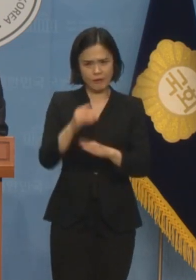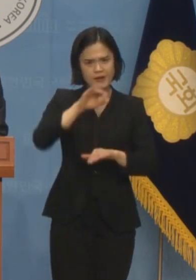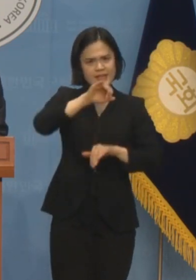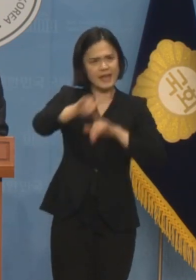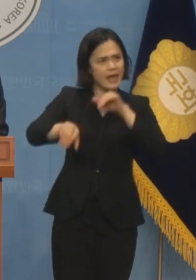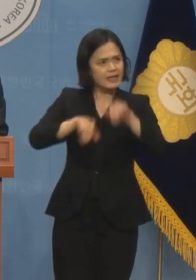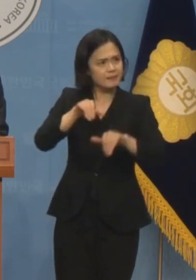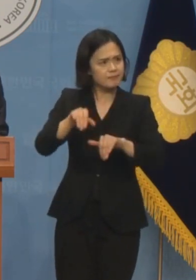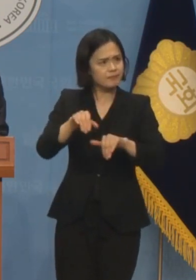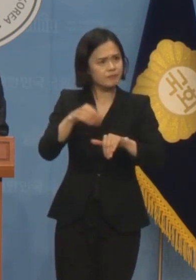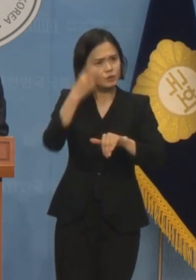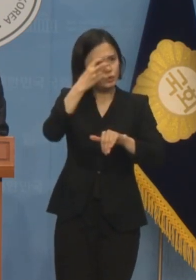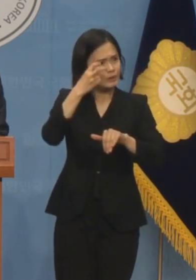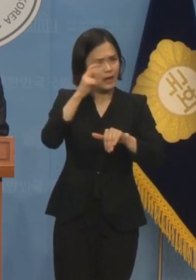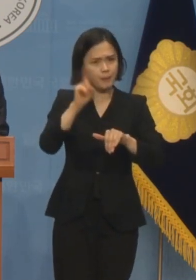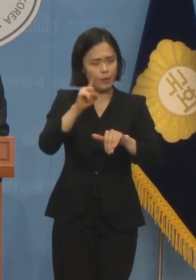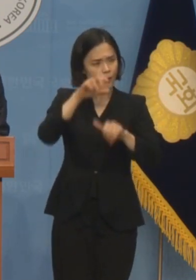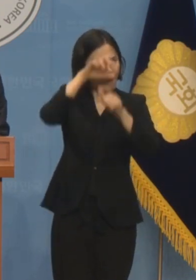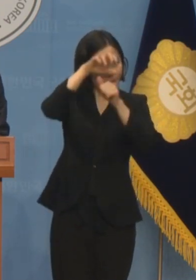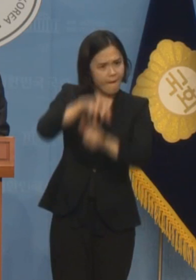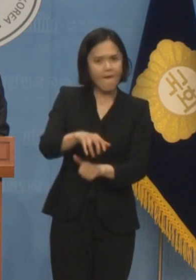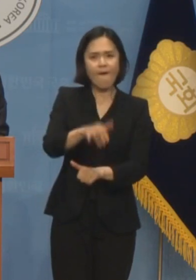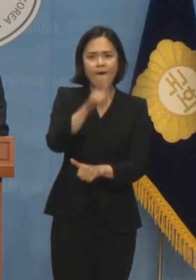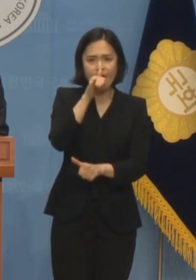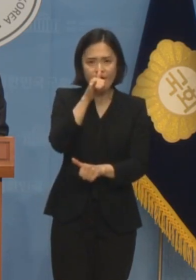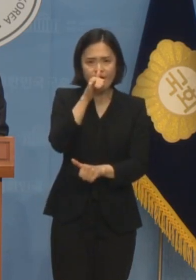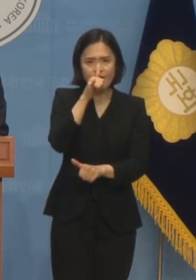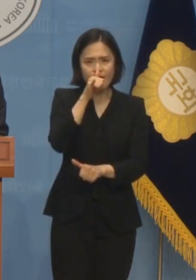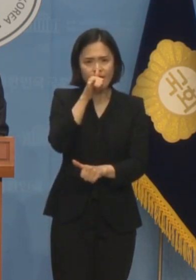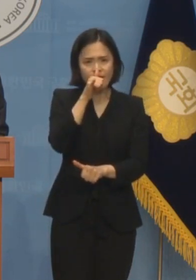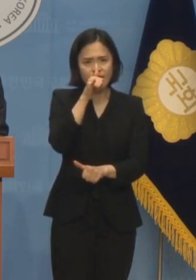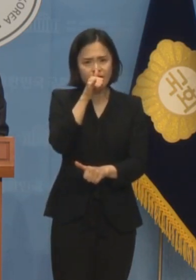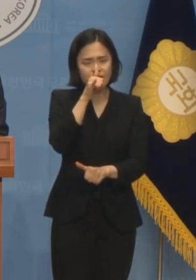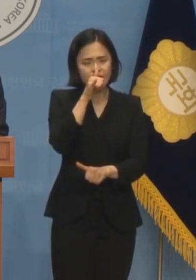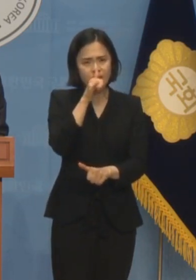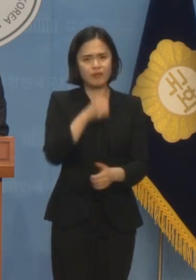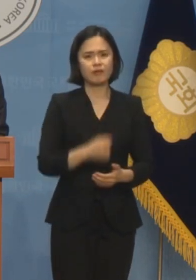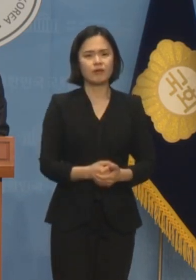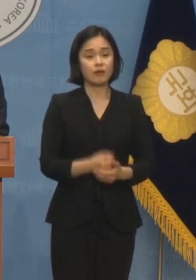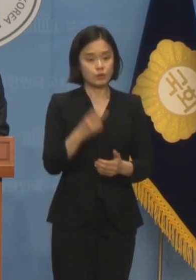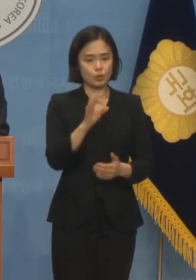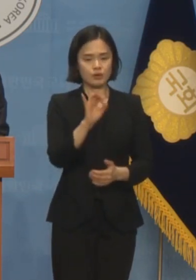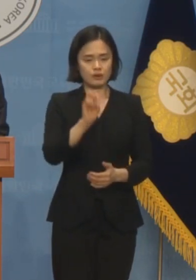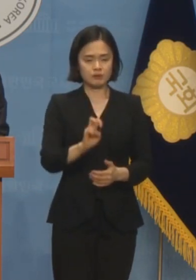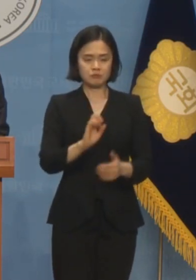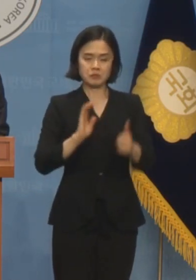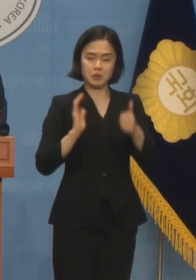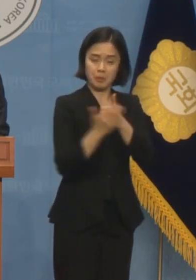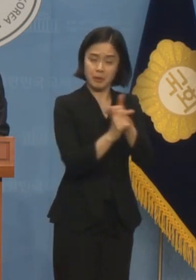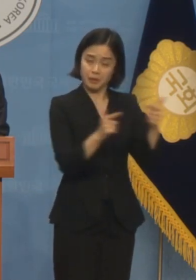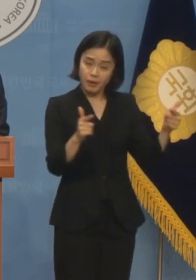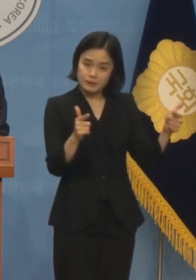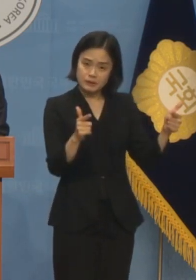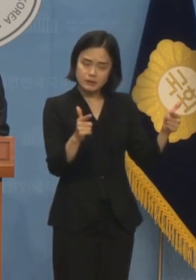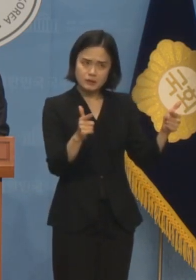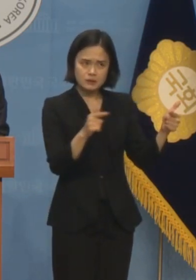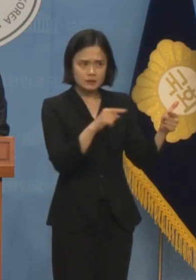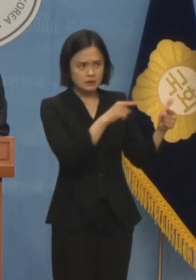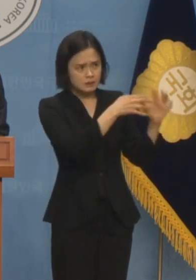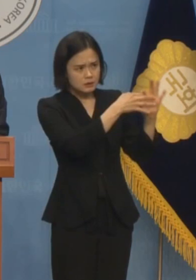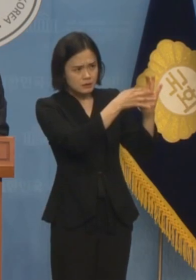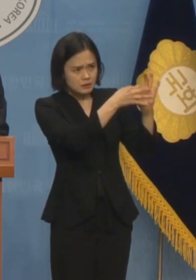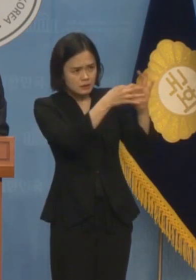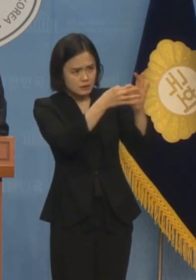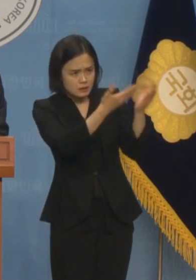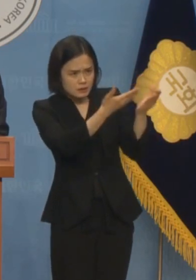사단장의 구명 로비 의혹까지 최혜병 사망 사건의 의혹이 꼬리에 꼬리를 물고 있는 이상